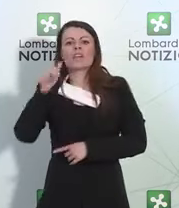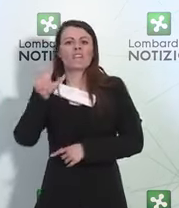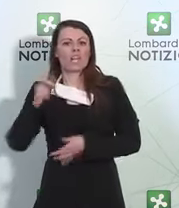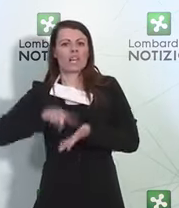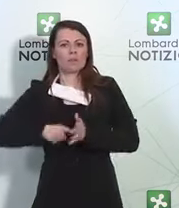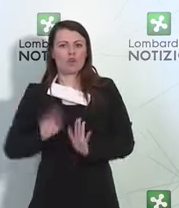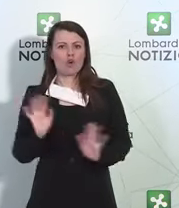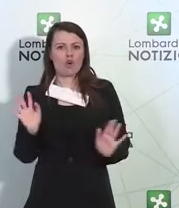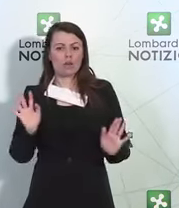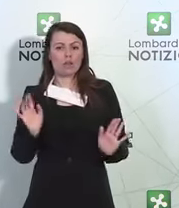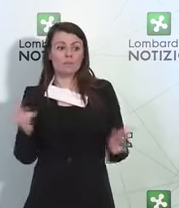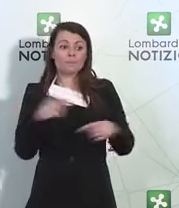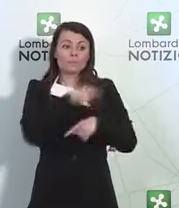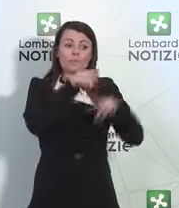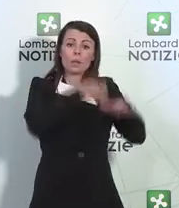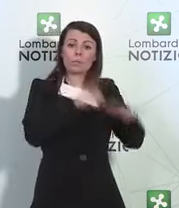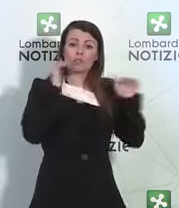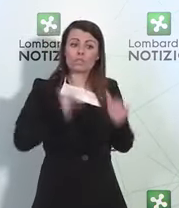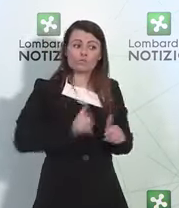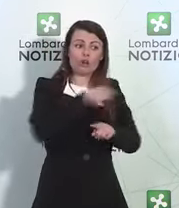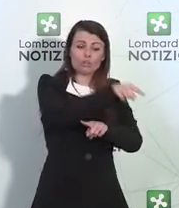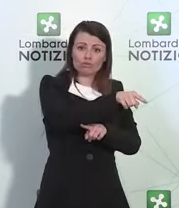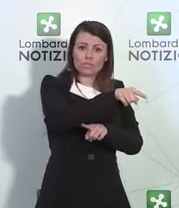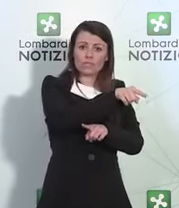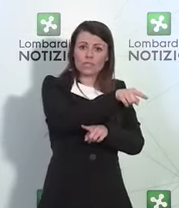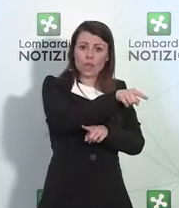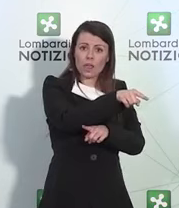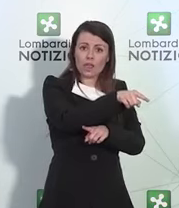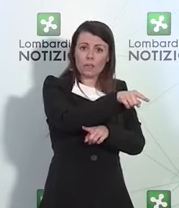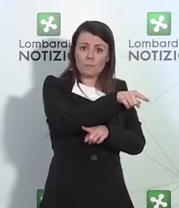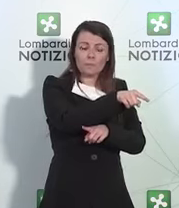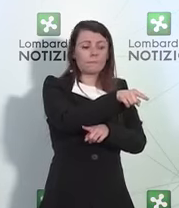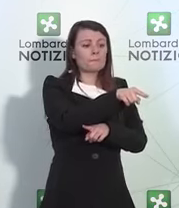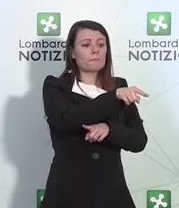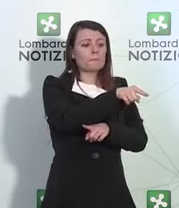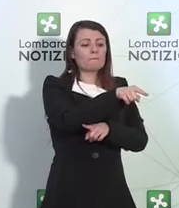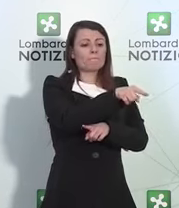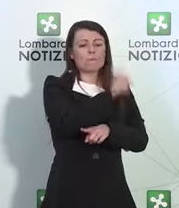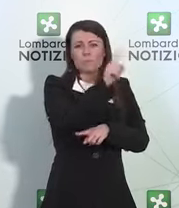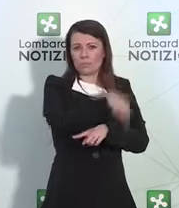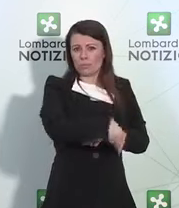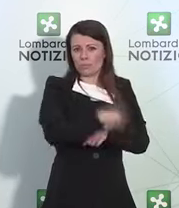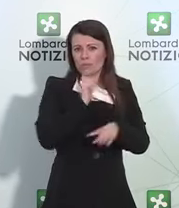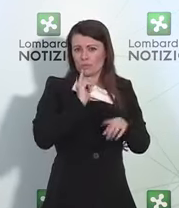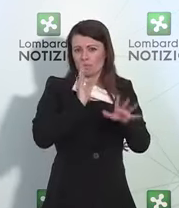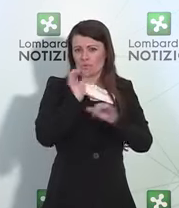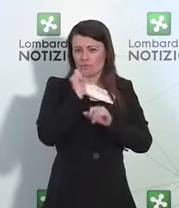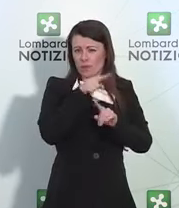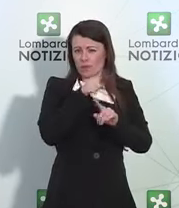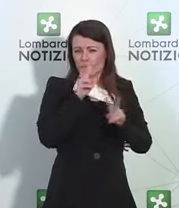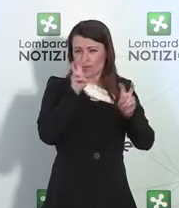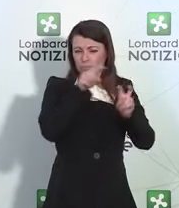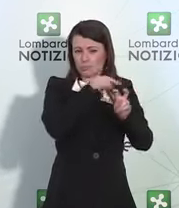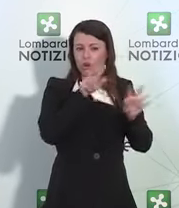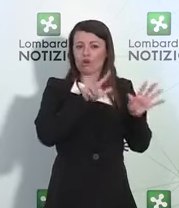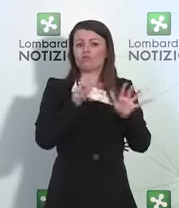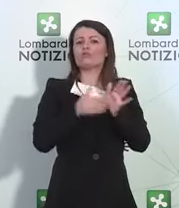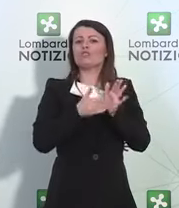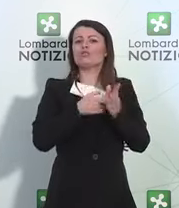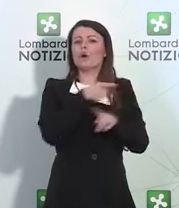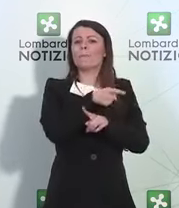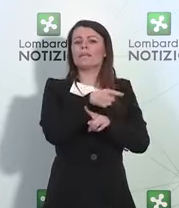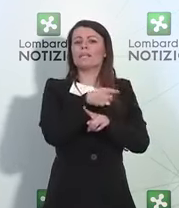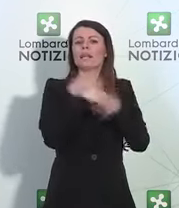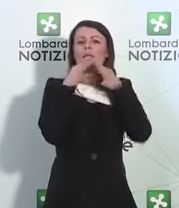dalla protezione civile compresa quelle famose 800mila diciamo